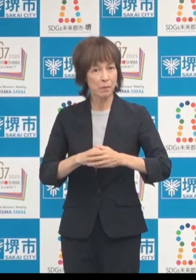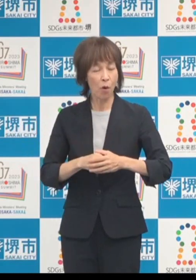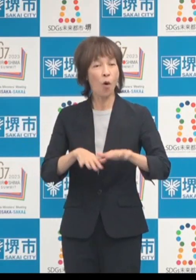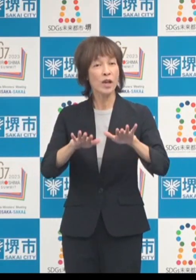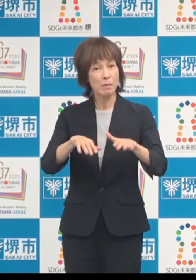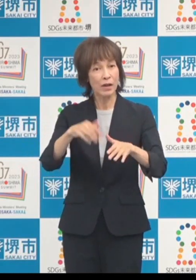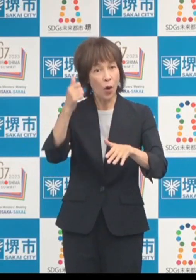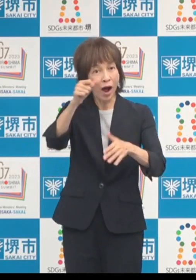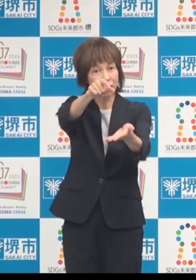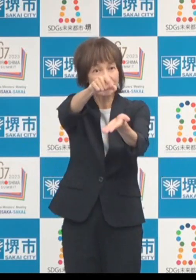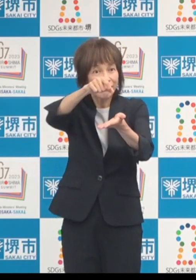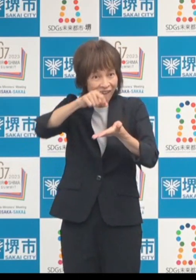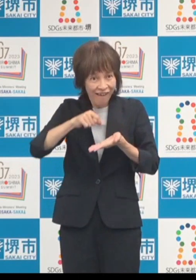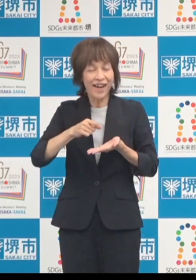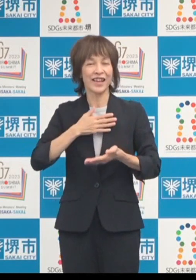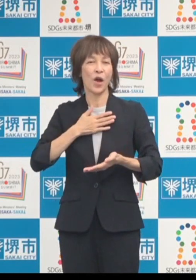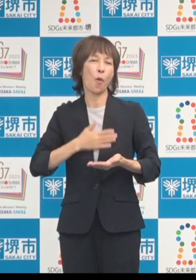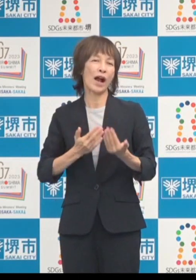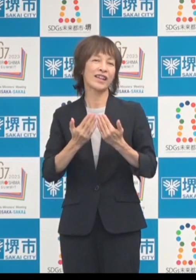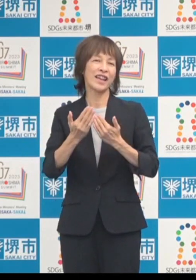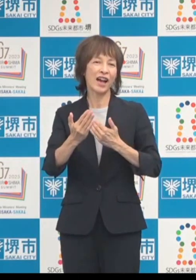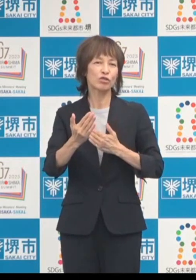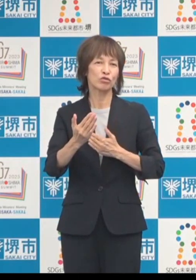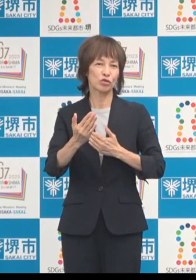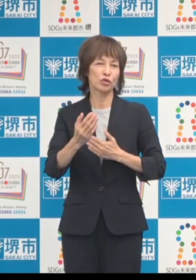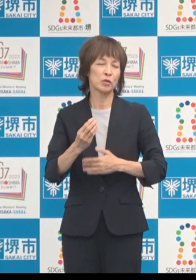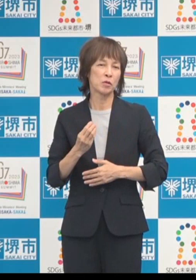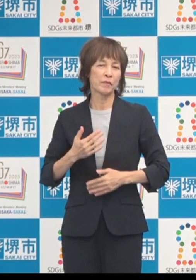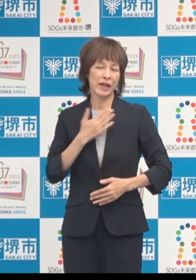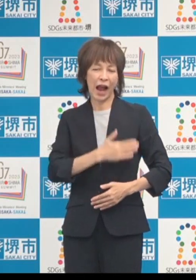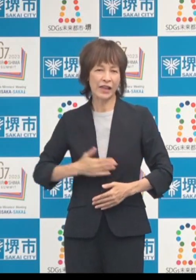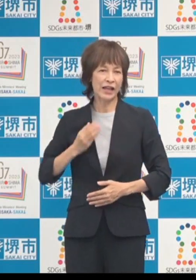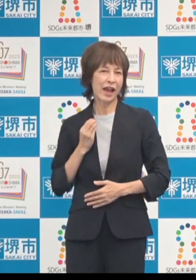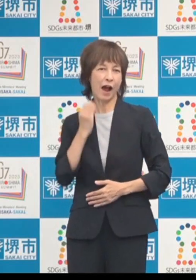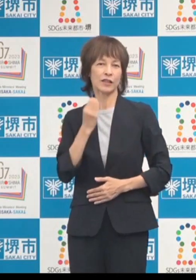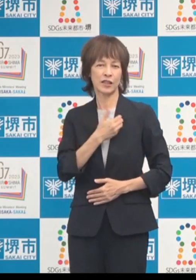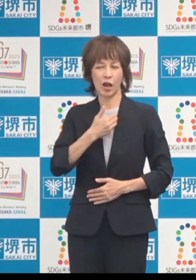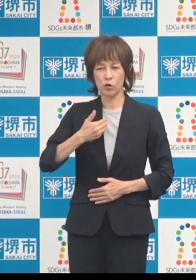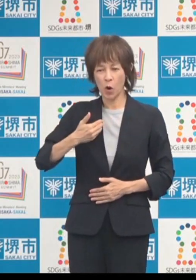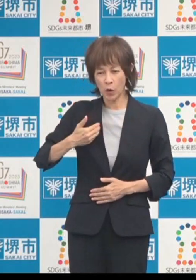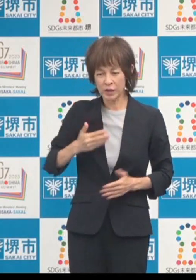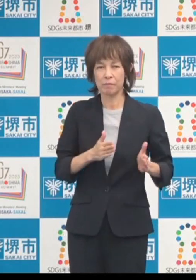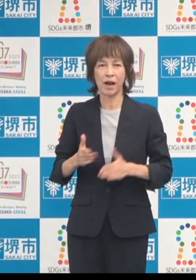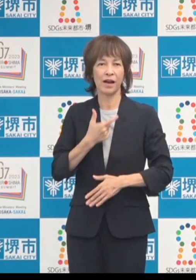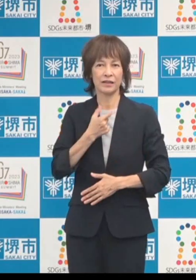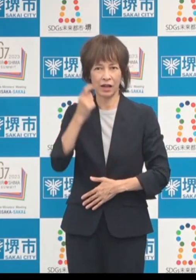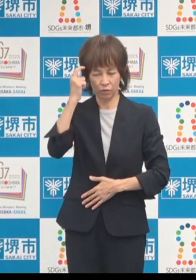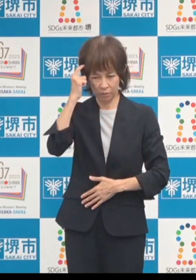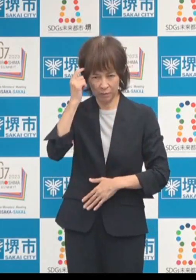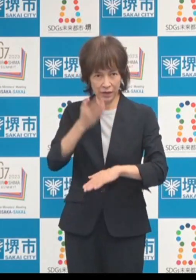踏まえながらより分かりやすく体感できるような工夫をしていきたいと思っています。ありがとうございます。